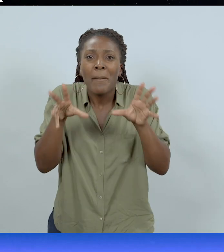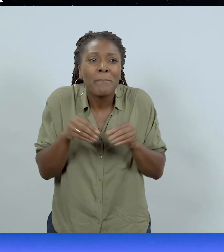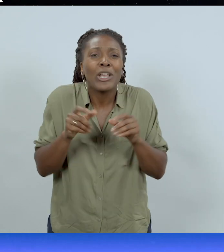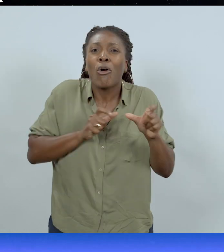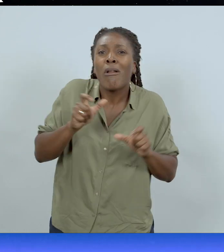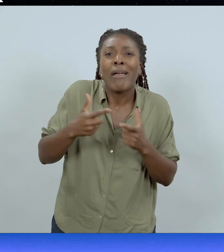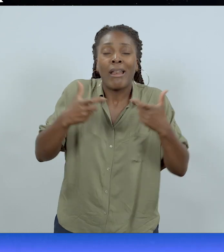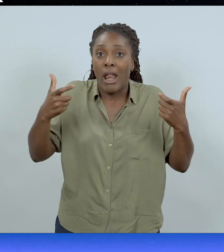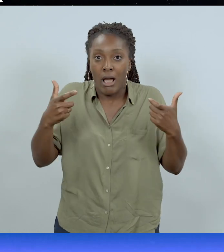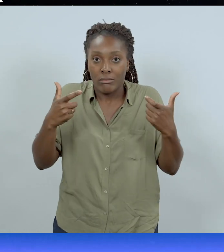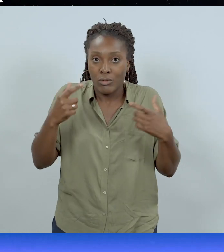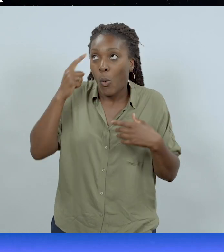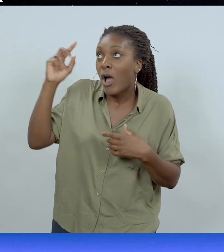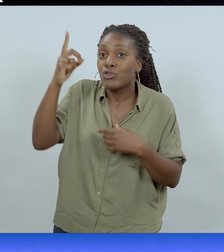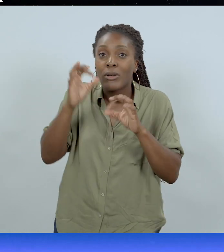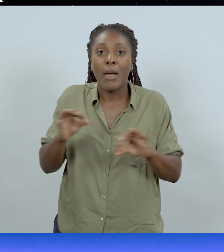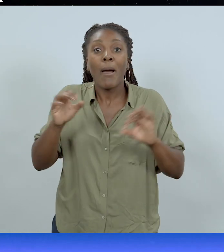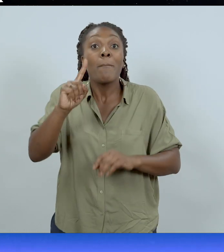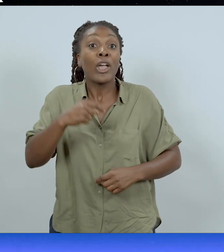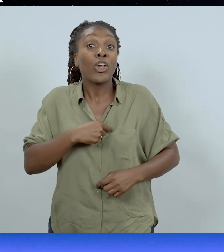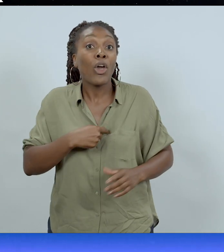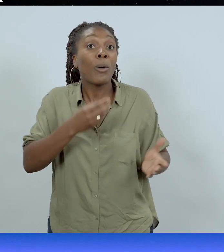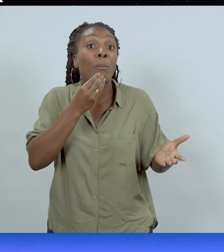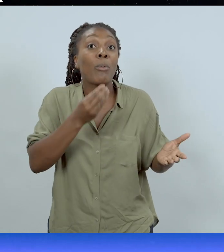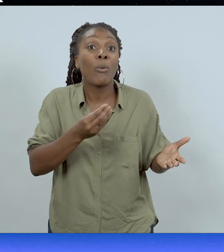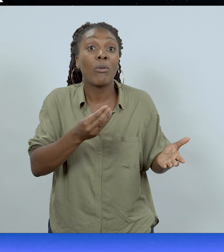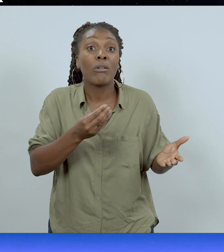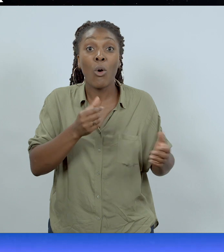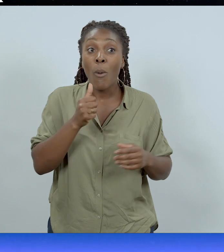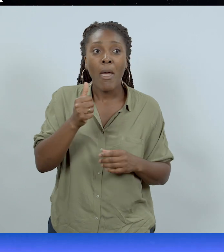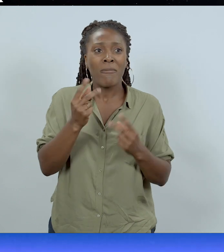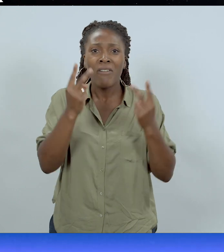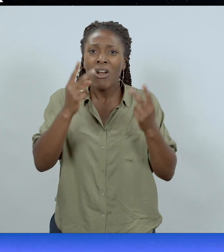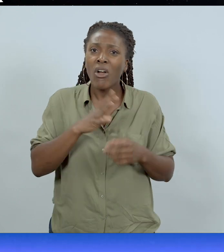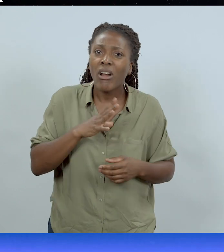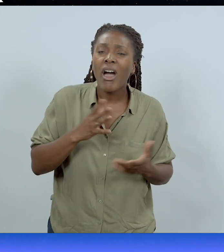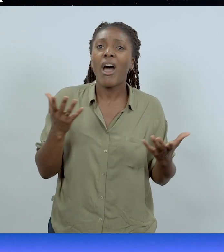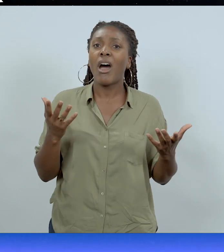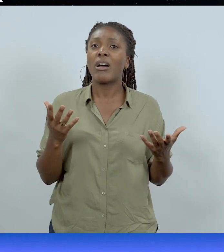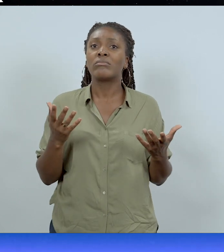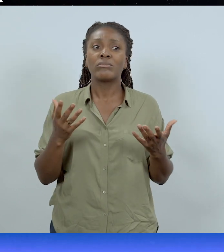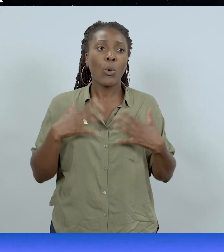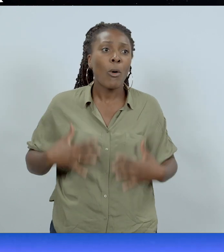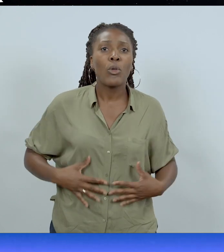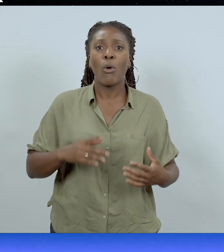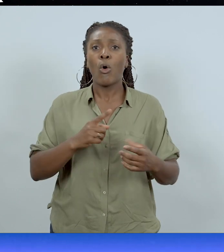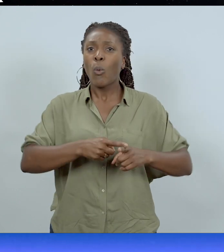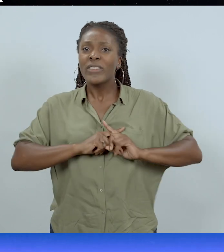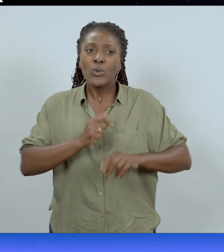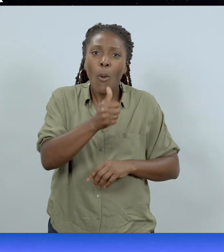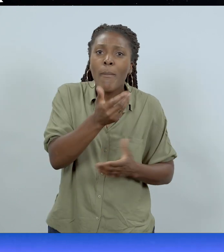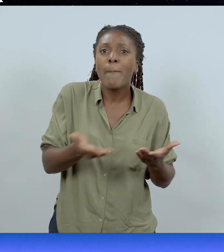Jésus, mais de par leur cœur intègre, de par leurs valeurs, de par ce qu'ils croient, de par leurs